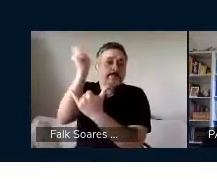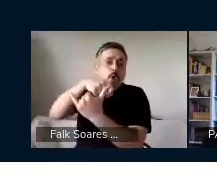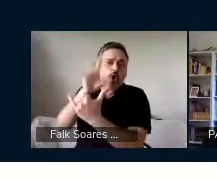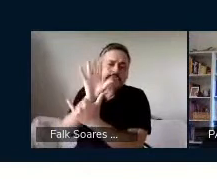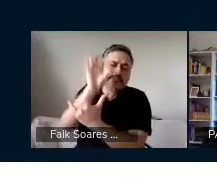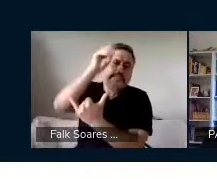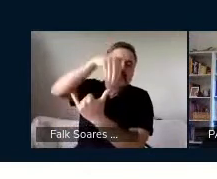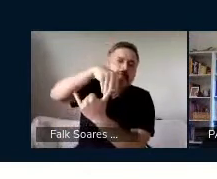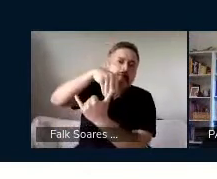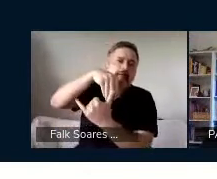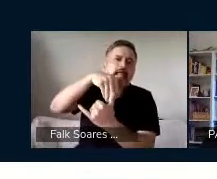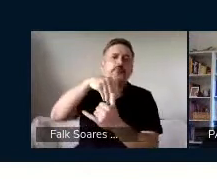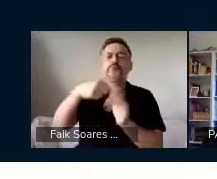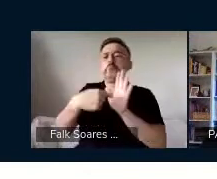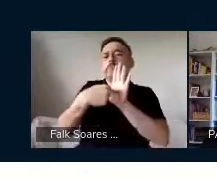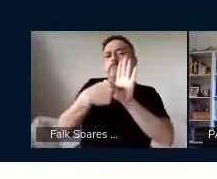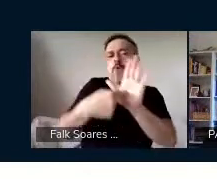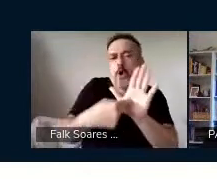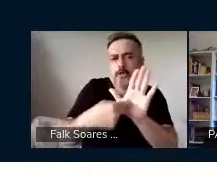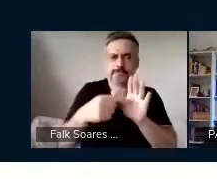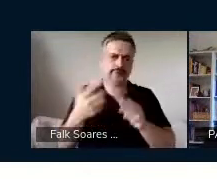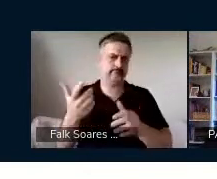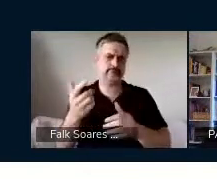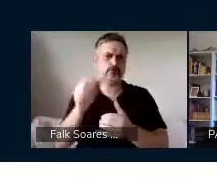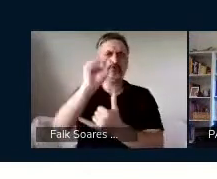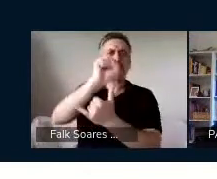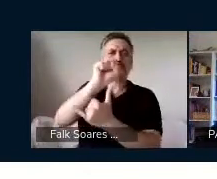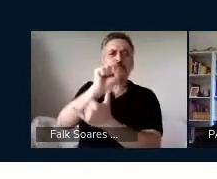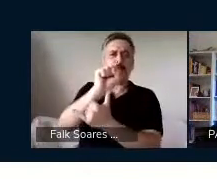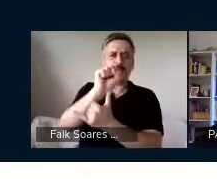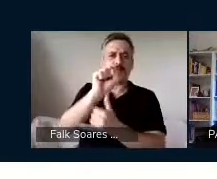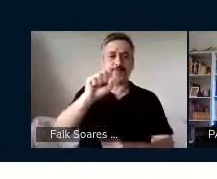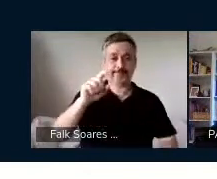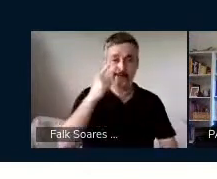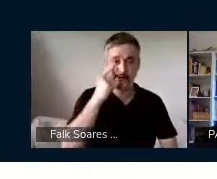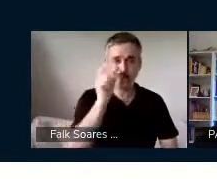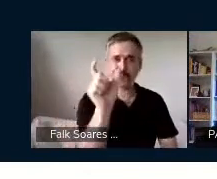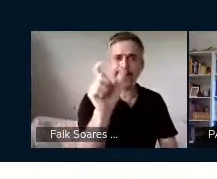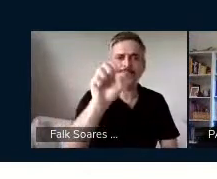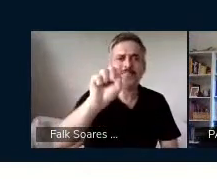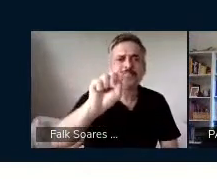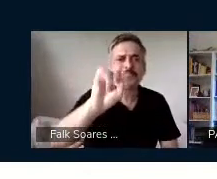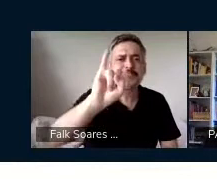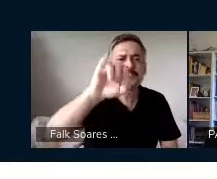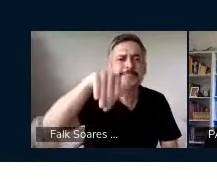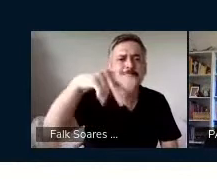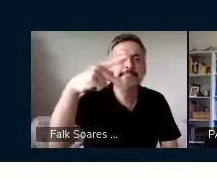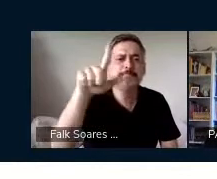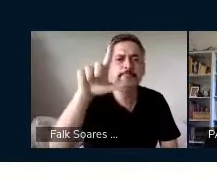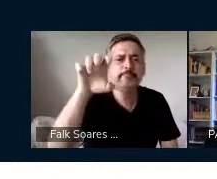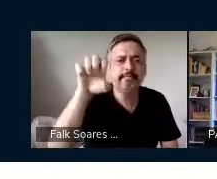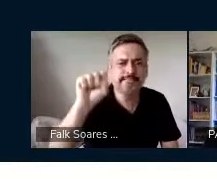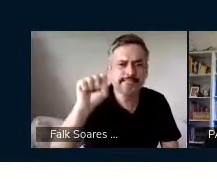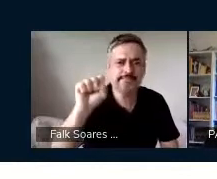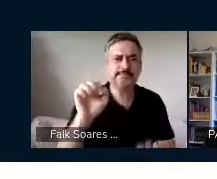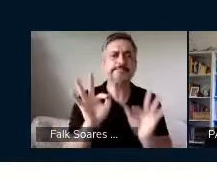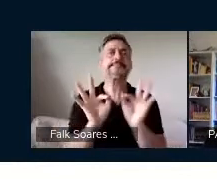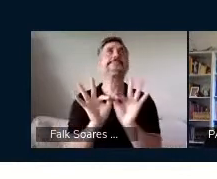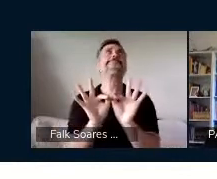valência verbal, o sujeito, verbo, objeto e complemento. A partir dessa estrutura, nós temos